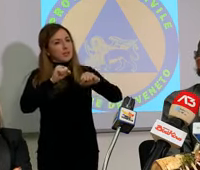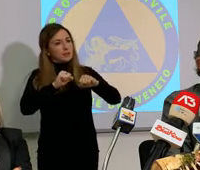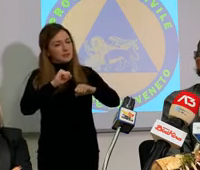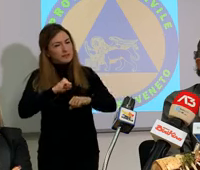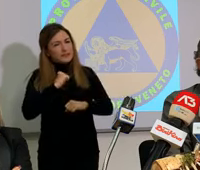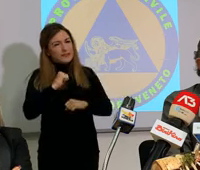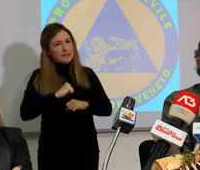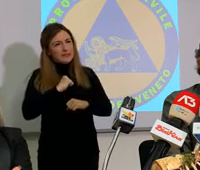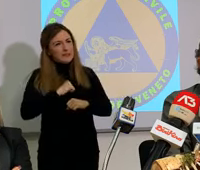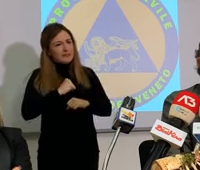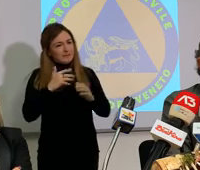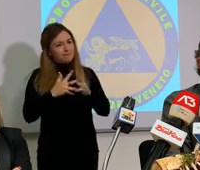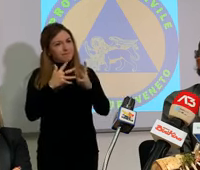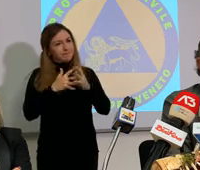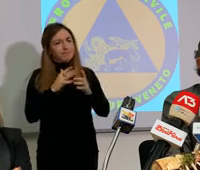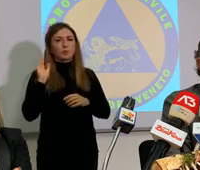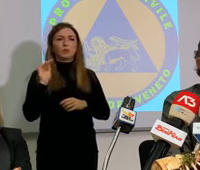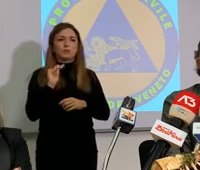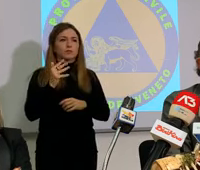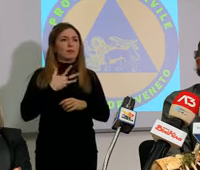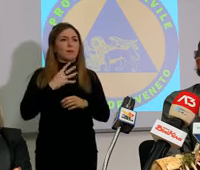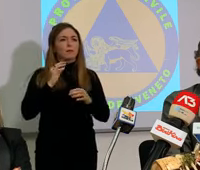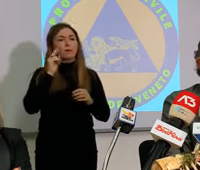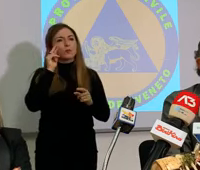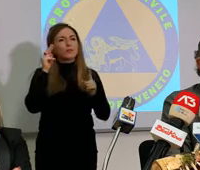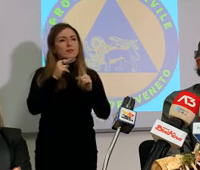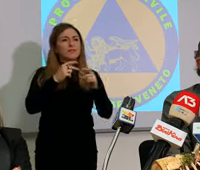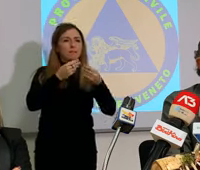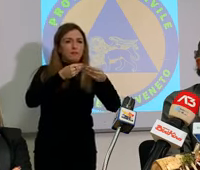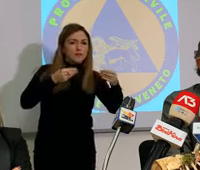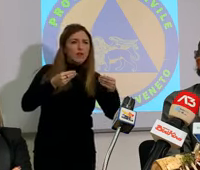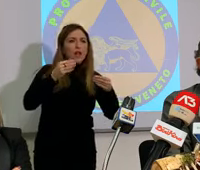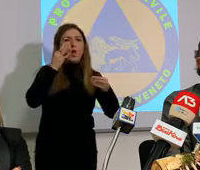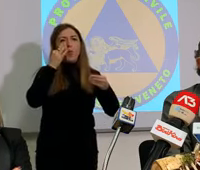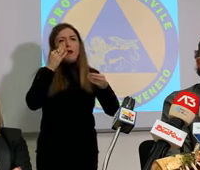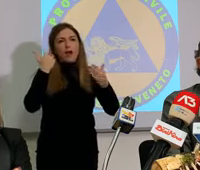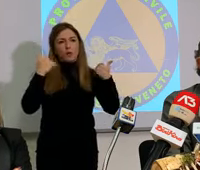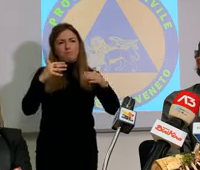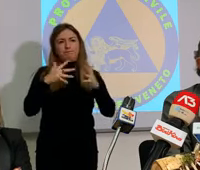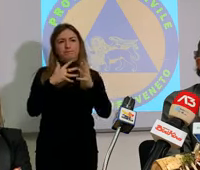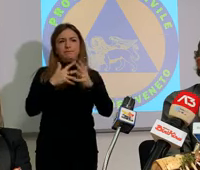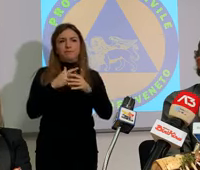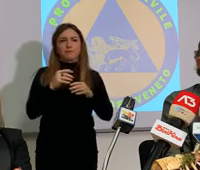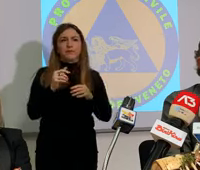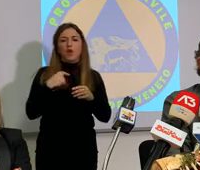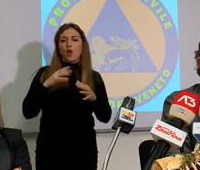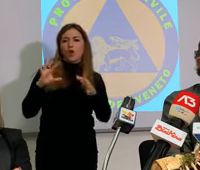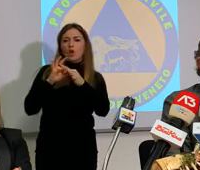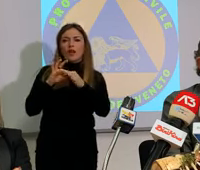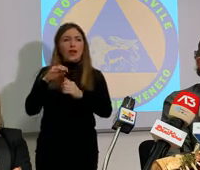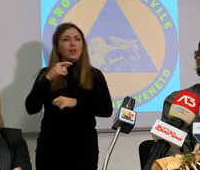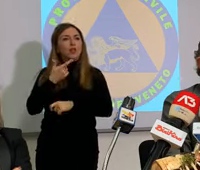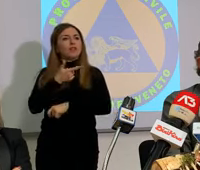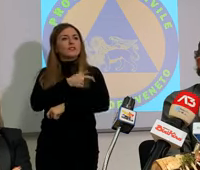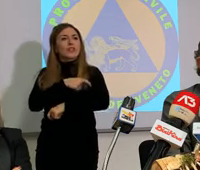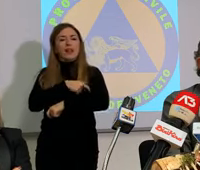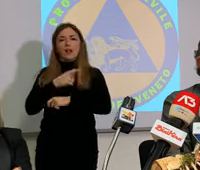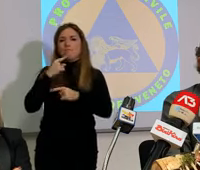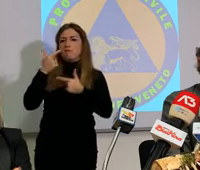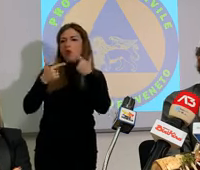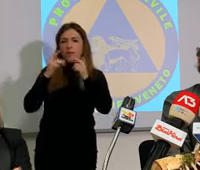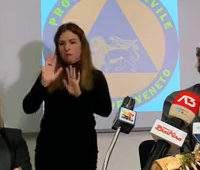registriamo quotidianamente disagio umano e professionale badate che non mi sto riferendo a polemiche sindacali ma veramente a contatti anche